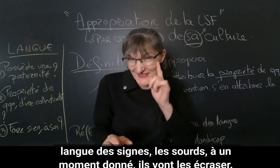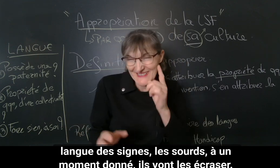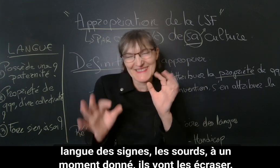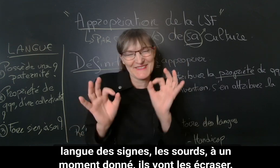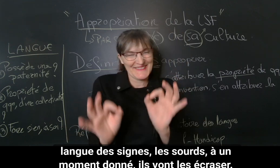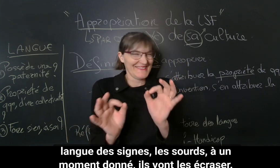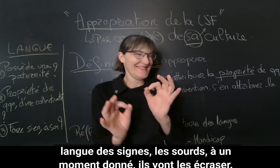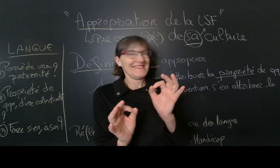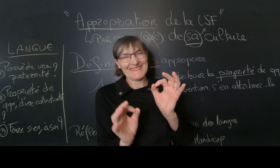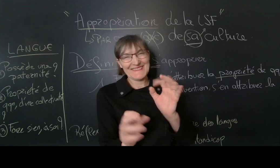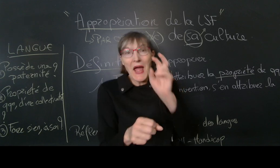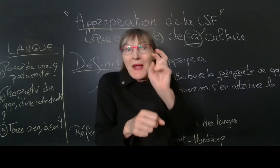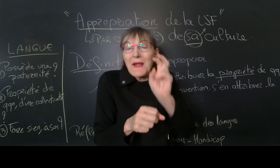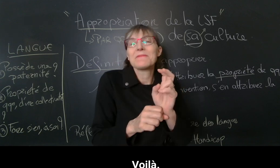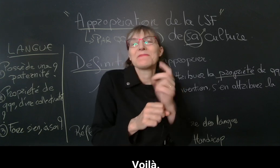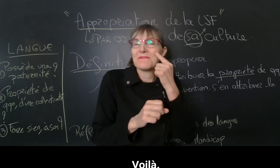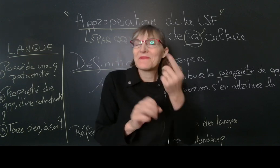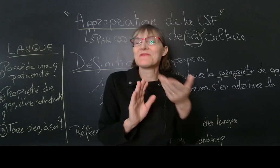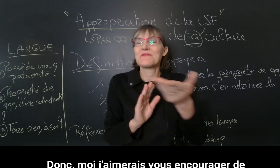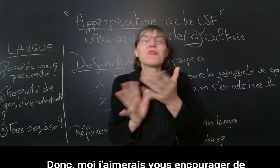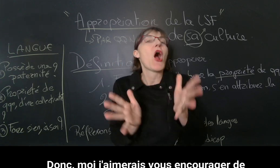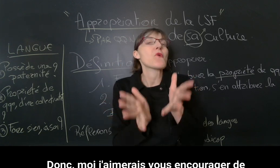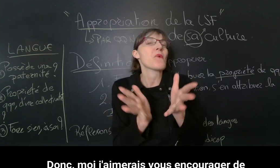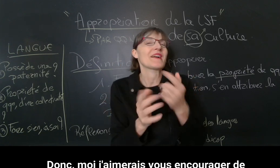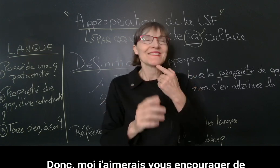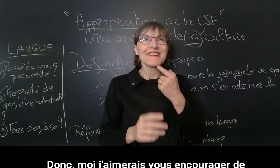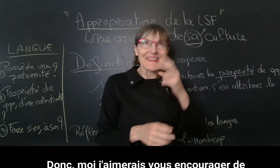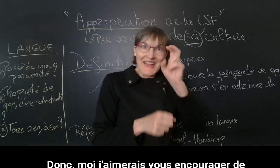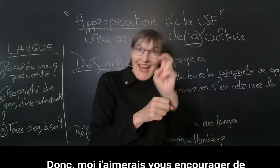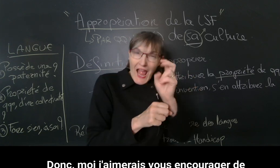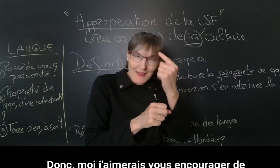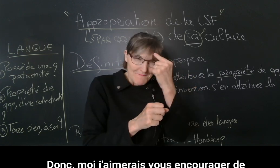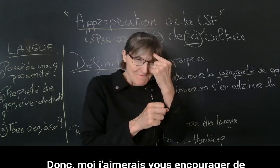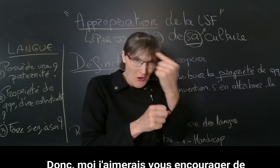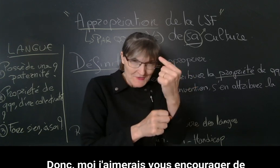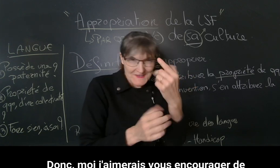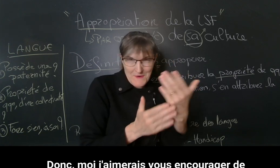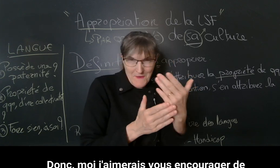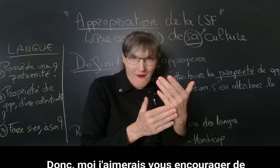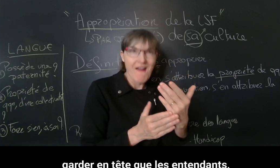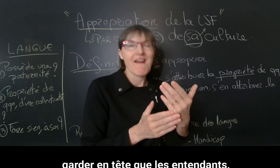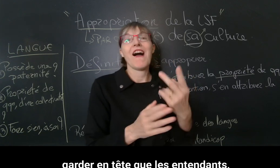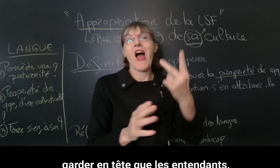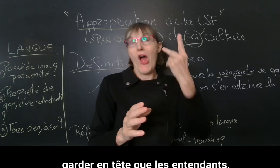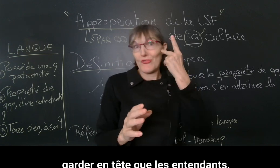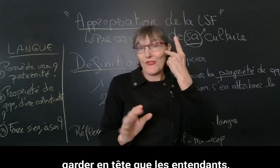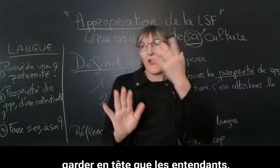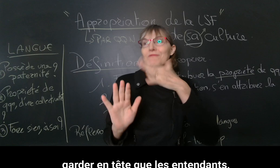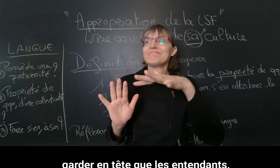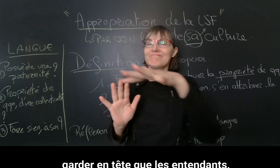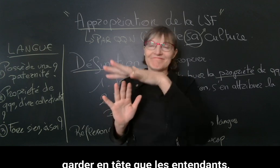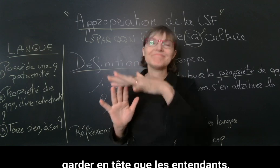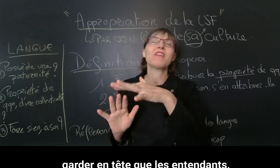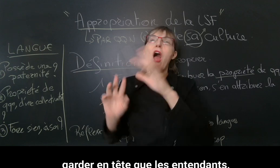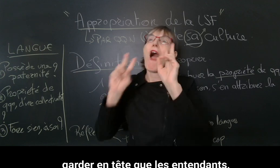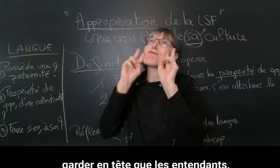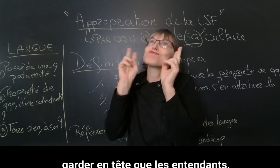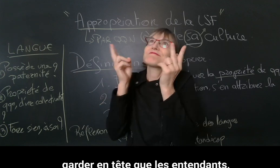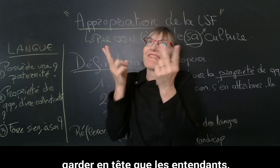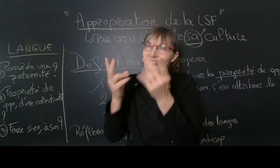ils vont les écraser voilà donc moi j'aimerais vous encourager et de garder en tête que les entendants